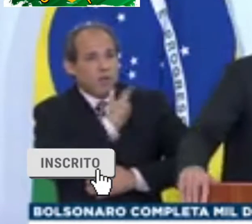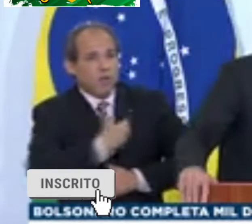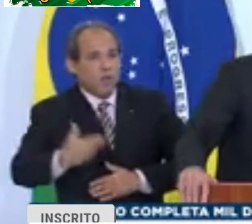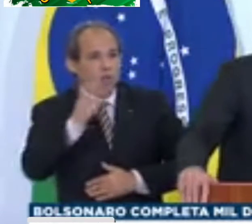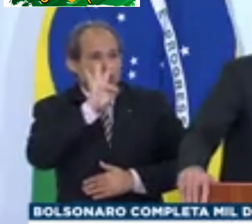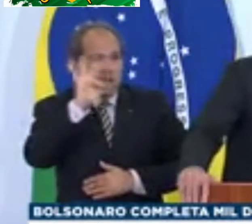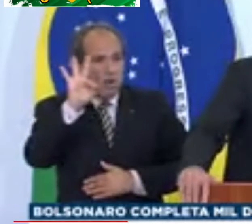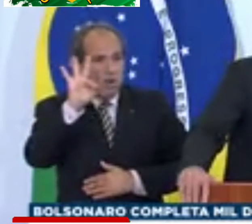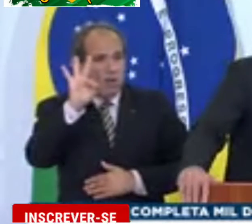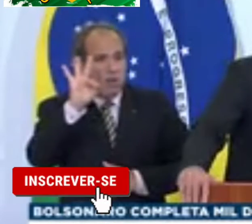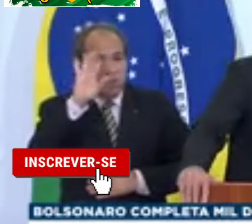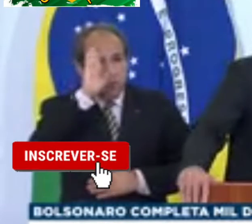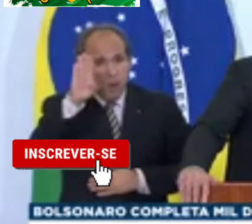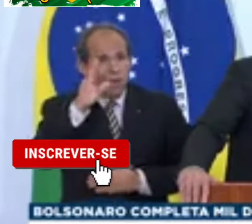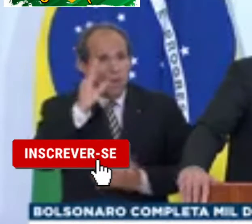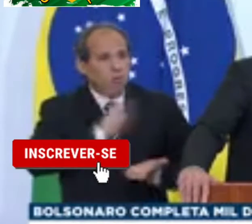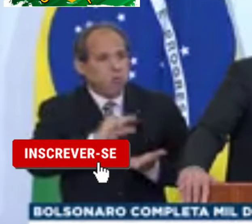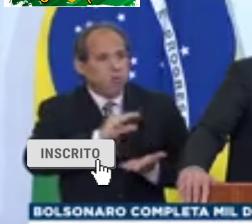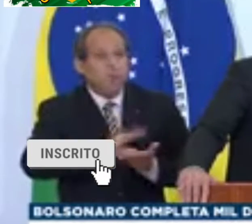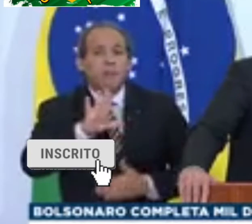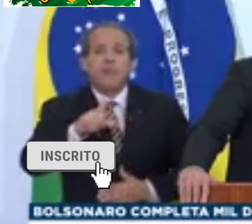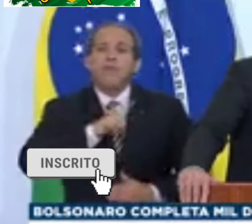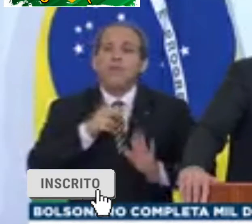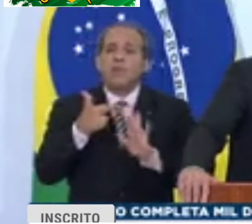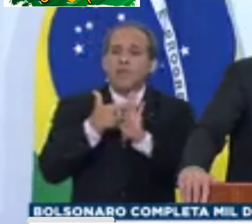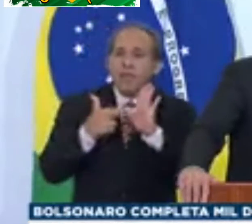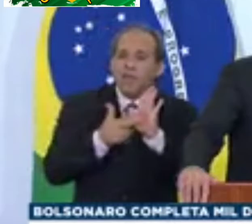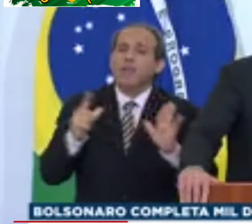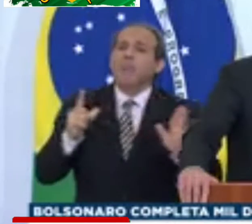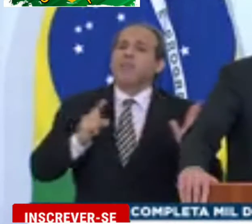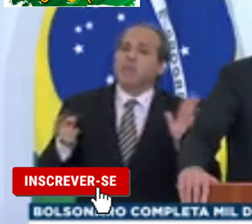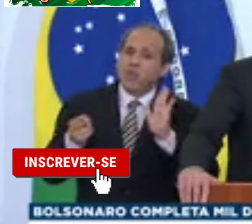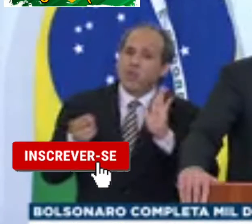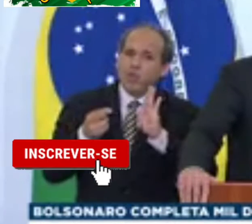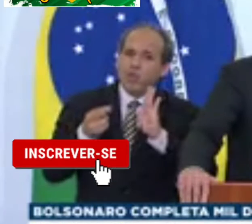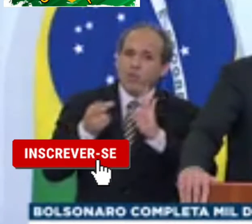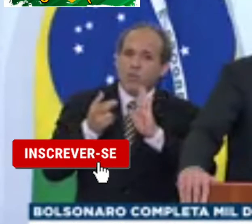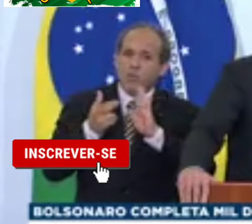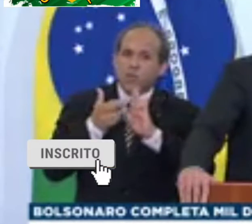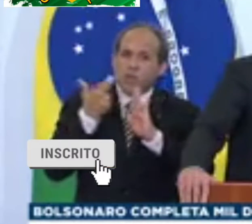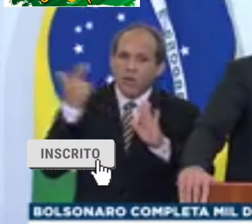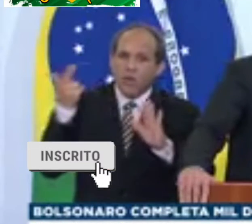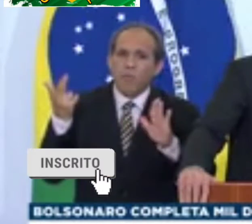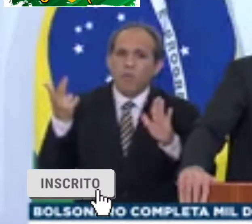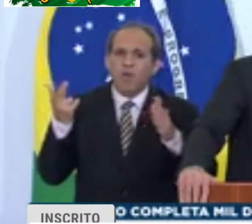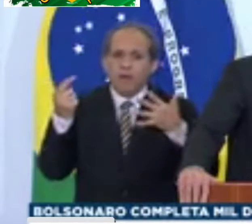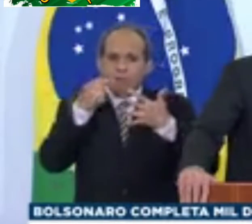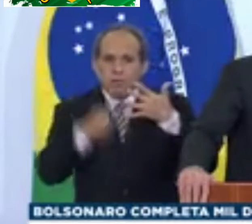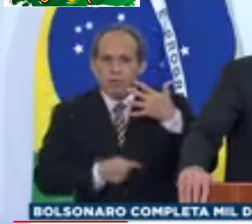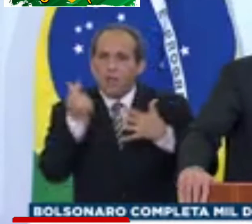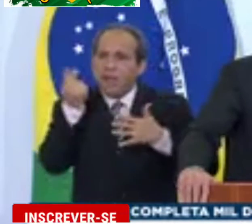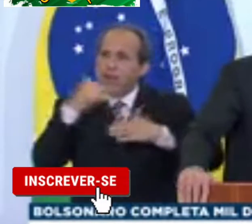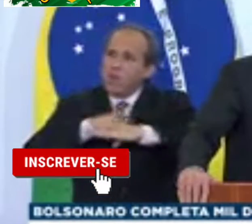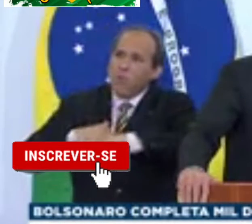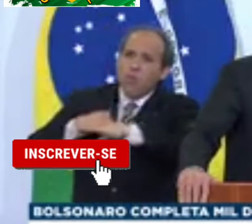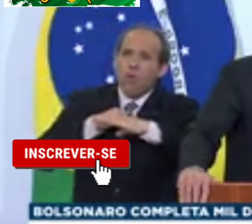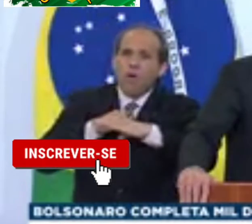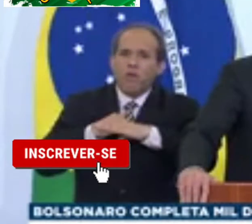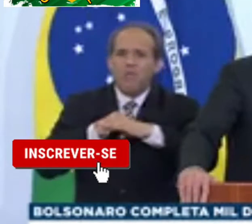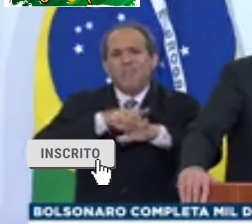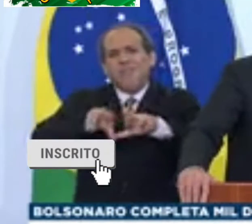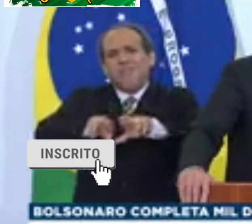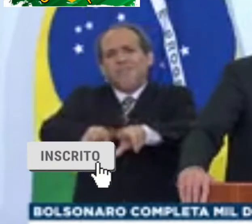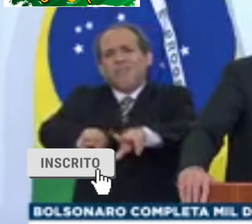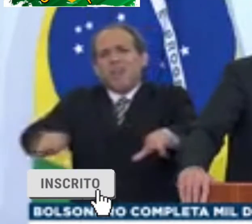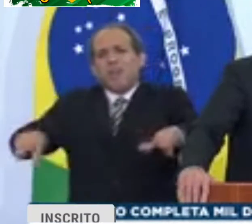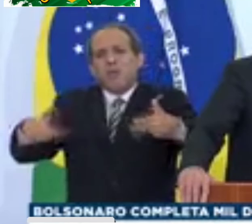federal. Mas temos normas, temos regras, tem lei da paridade e tantas outras coisas. Quando